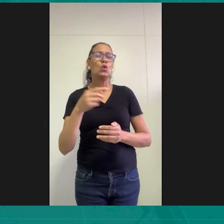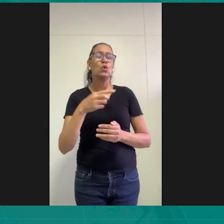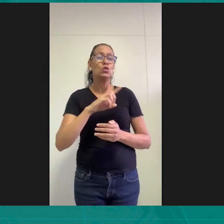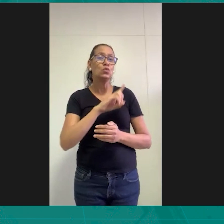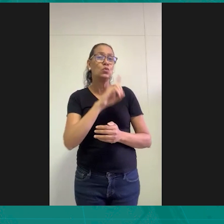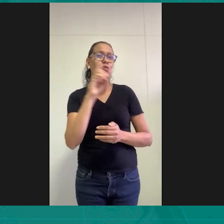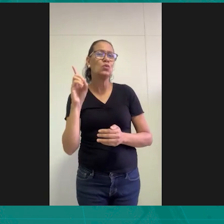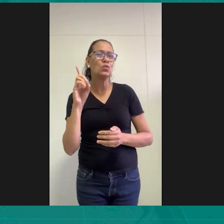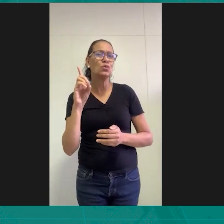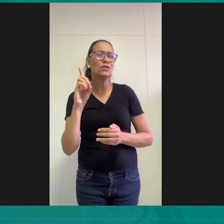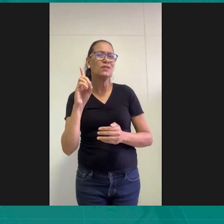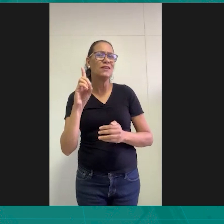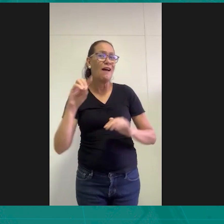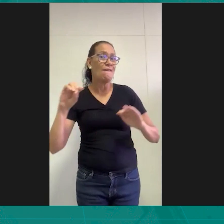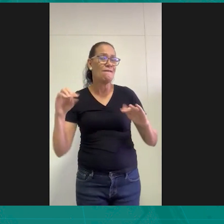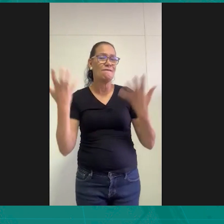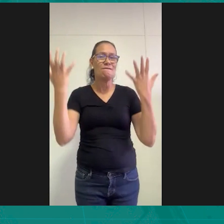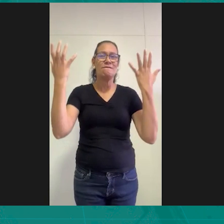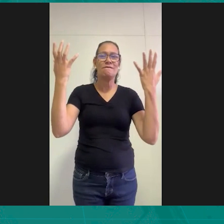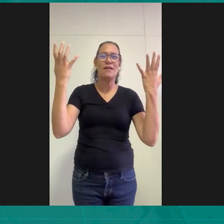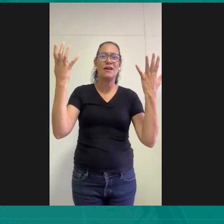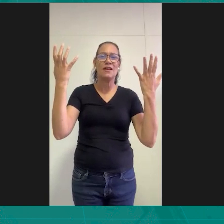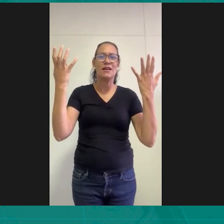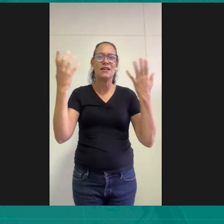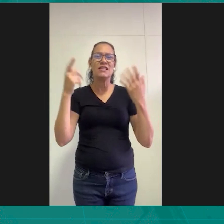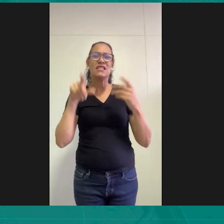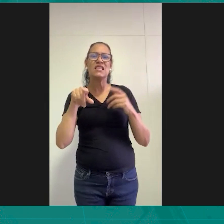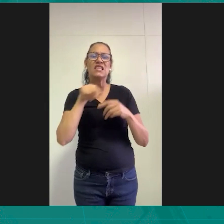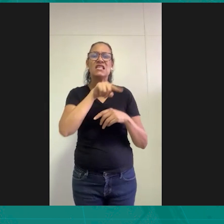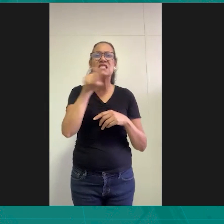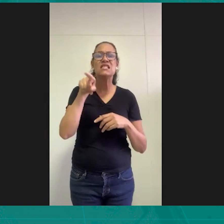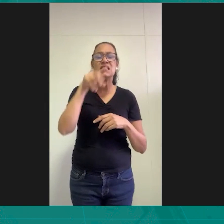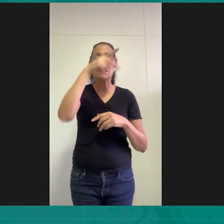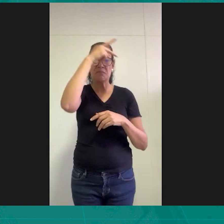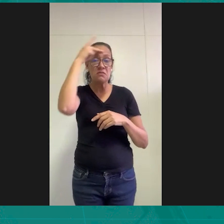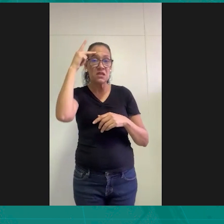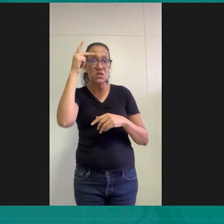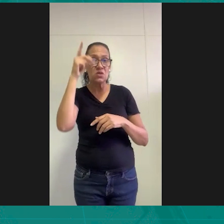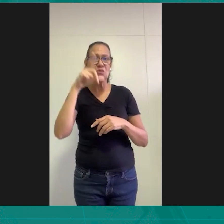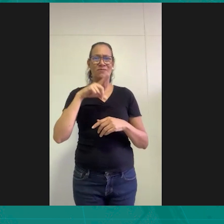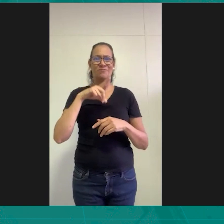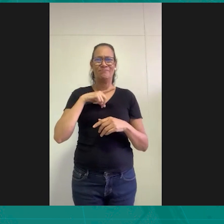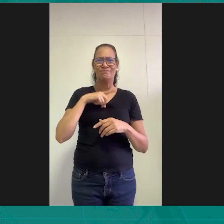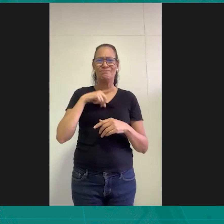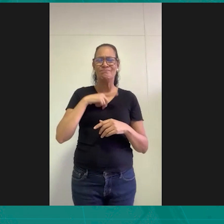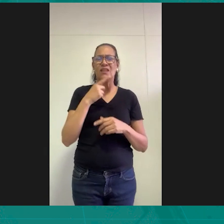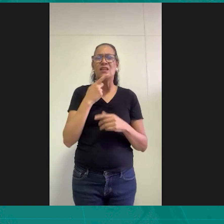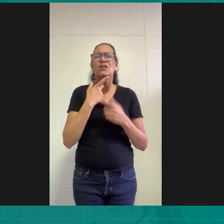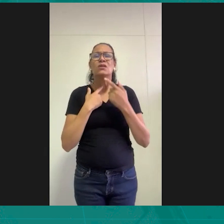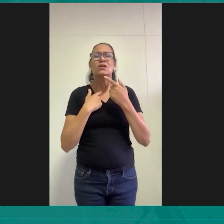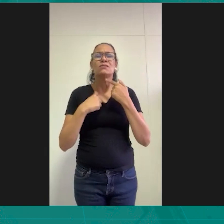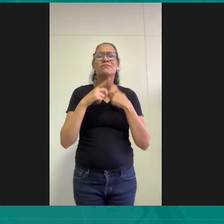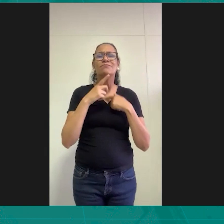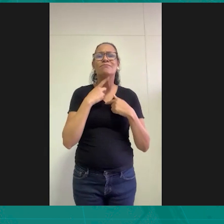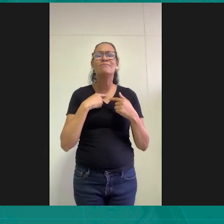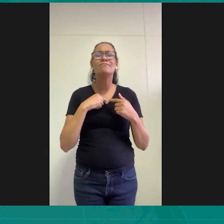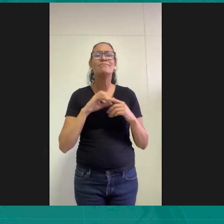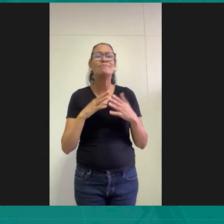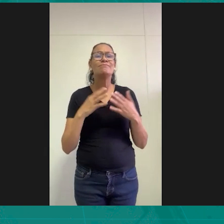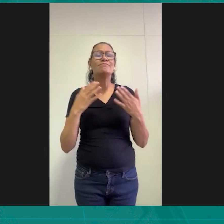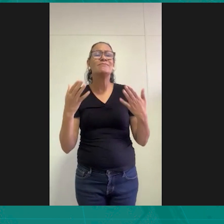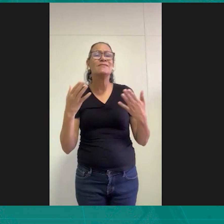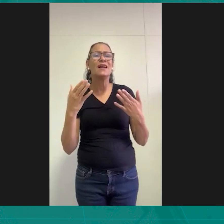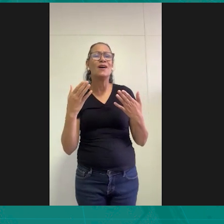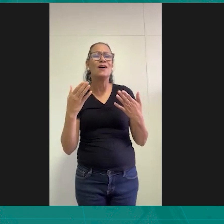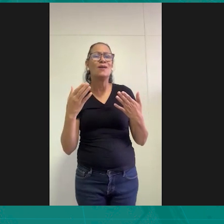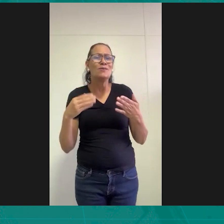beba. Quem crer em mim, como diz a Escritura, do seu interior fluirão